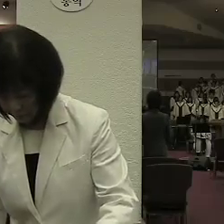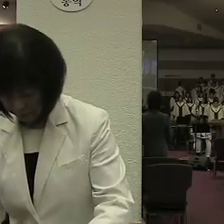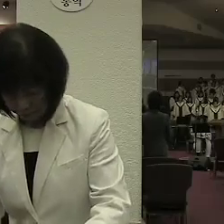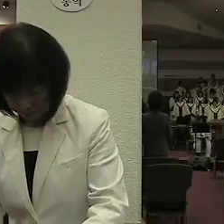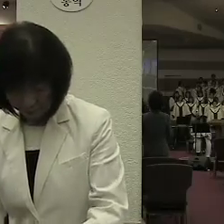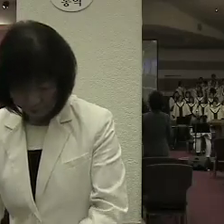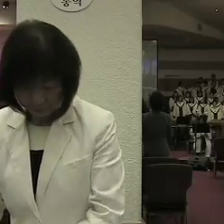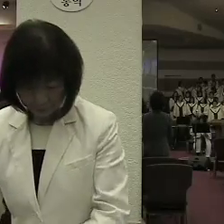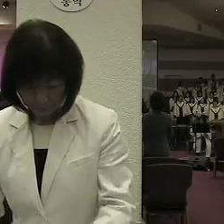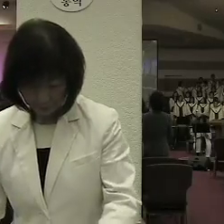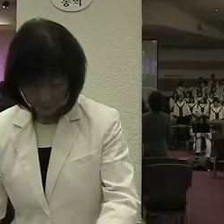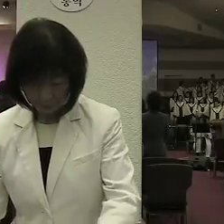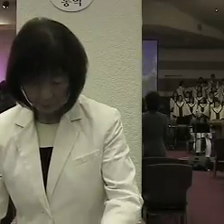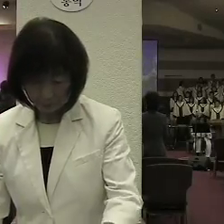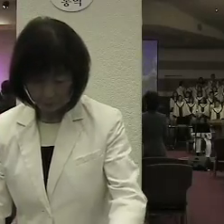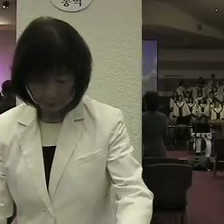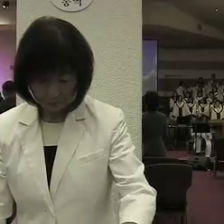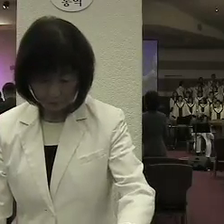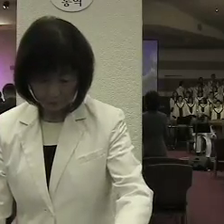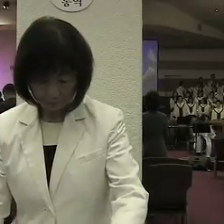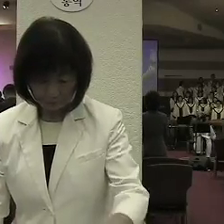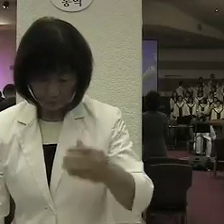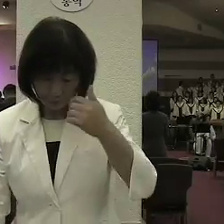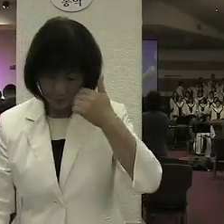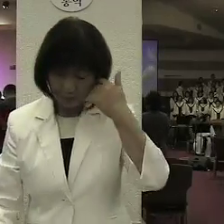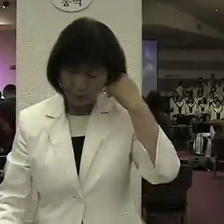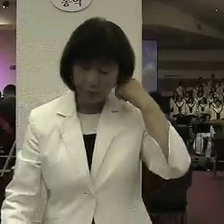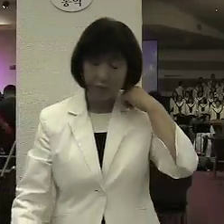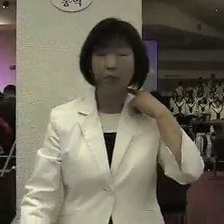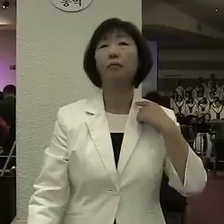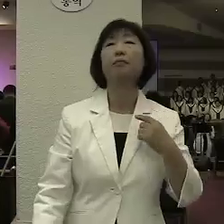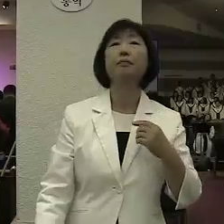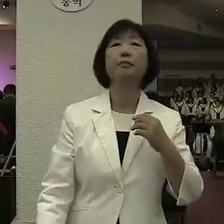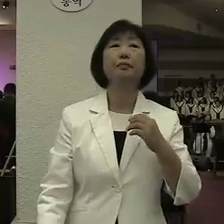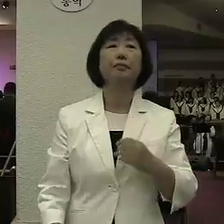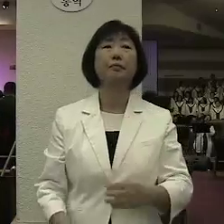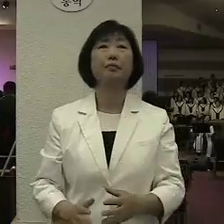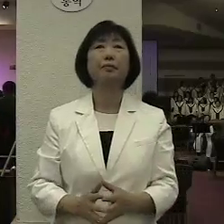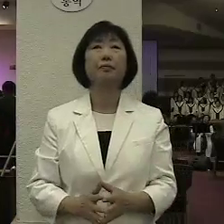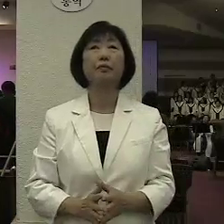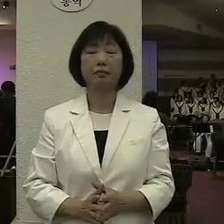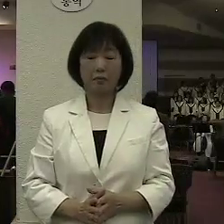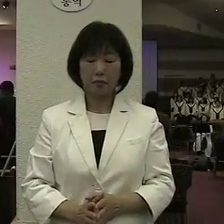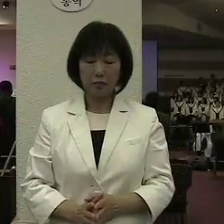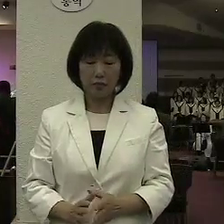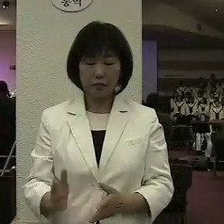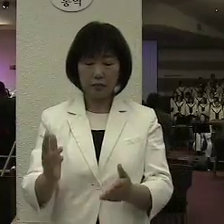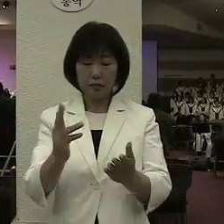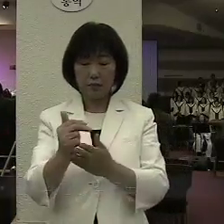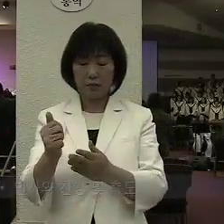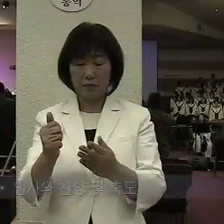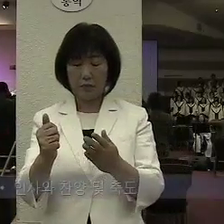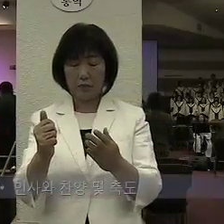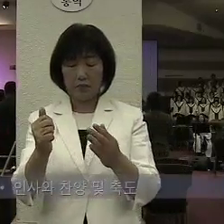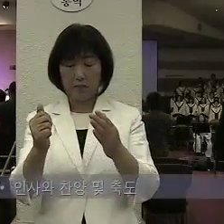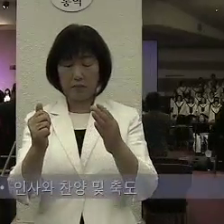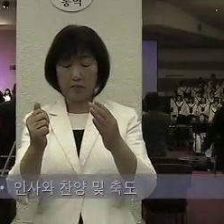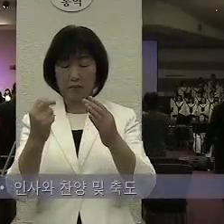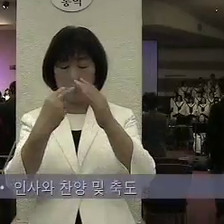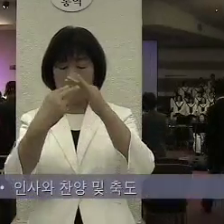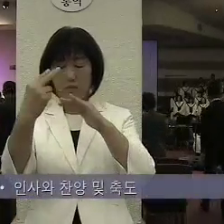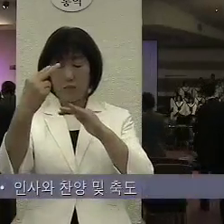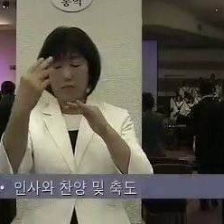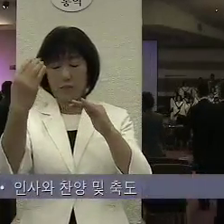훈련의 마지막 콜시 사역반을 통해서 하나님의 이제 귀한 일꾼, 교회 귀한 일꾼들이 될 때 다시 한번 박수로